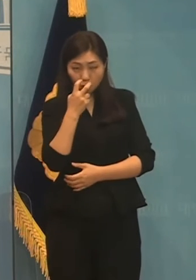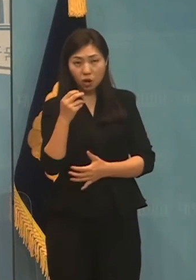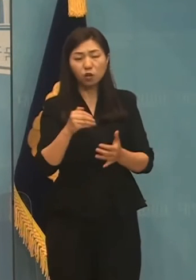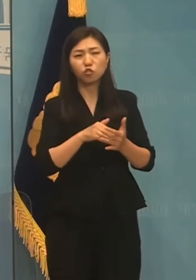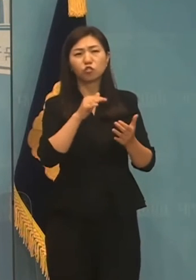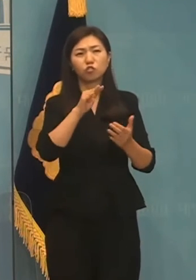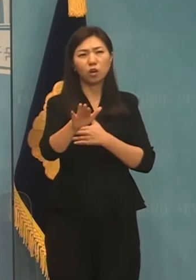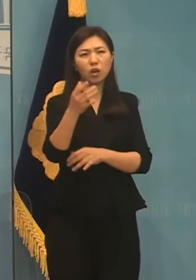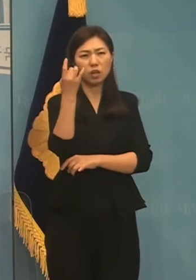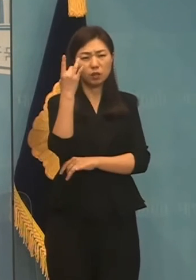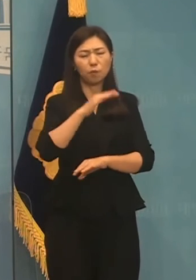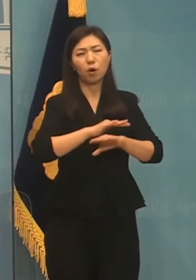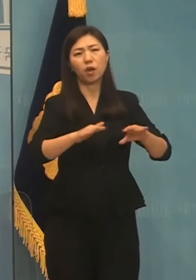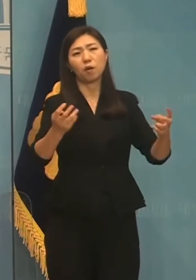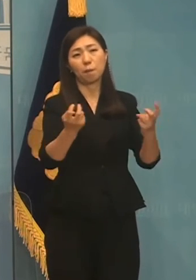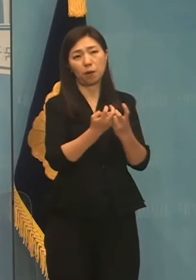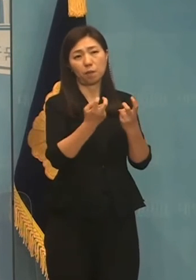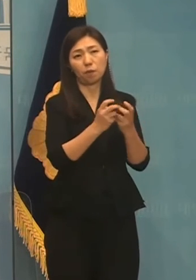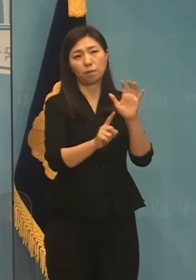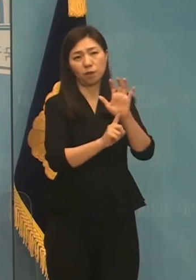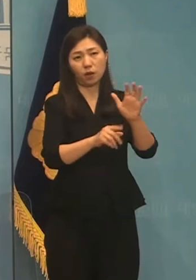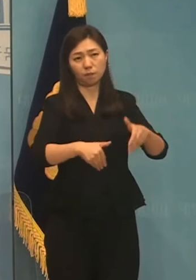내놓아야 합니다